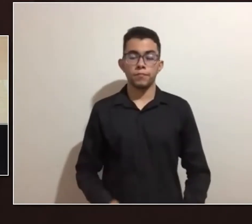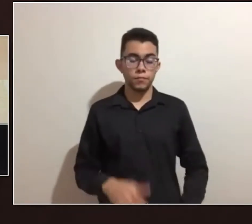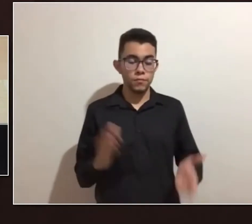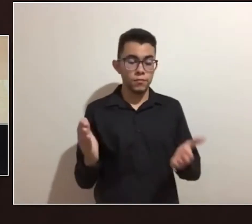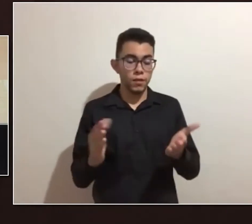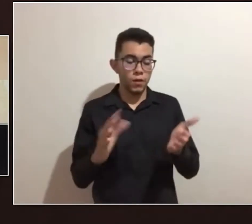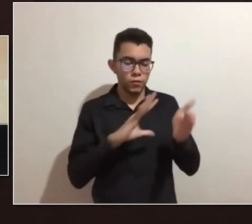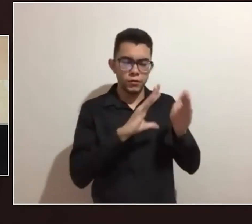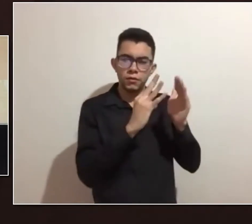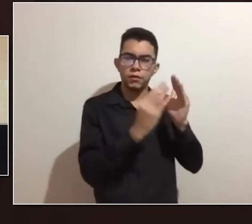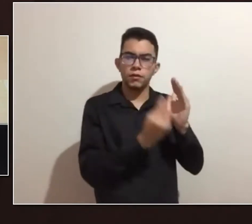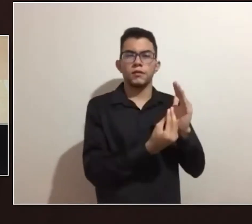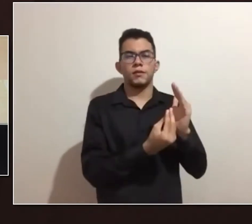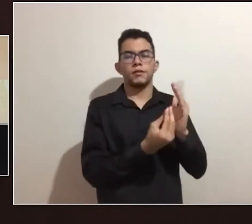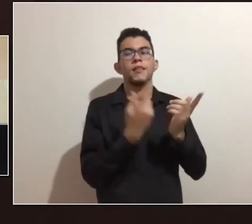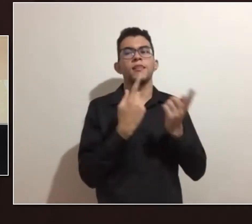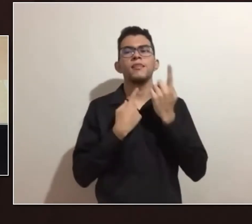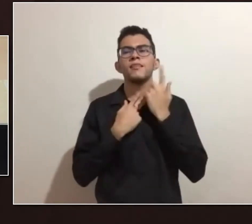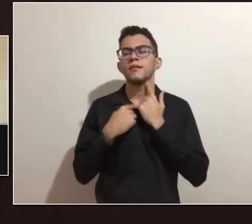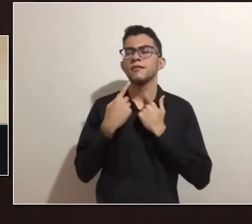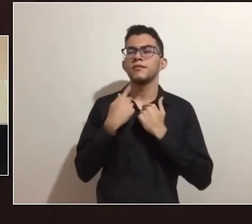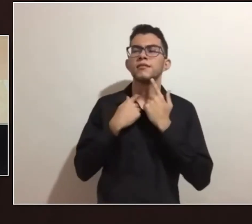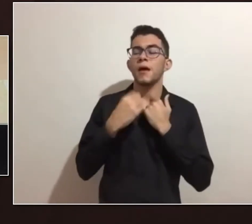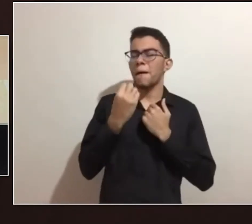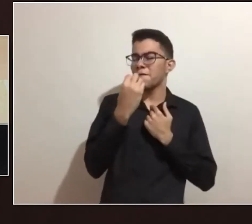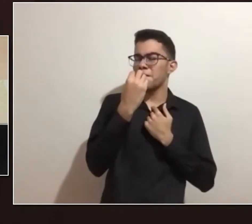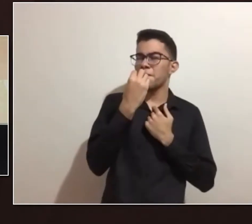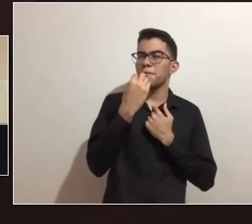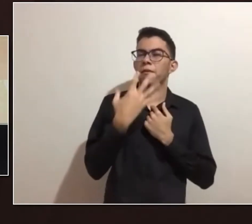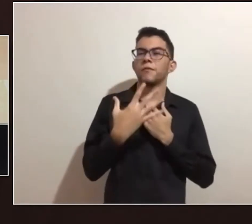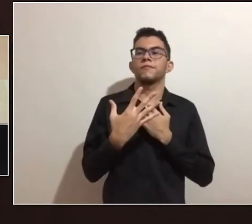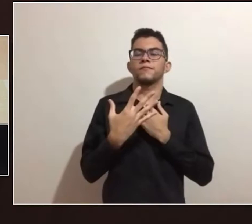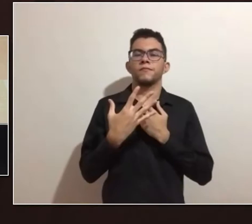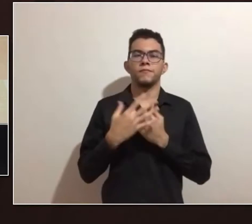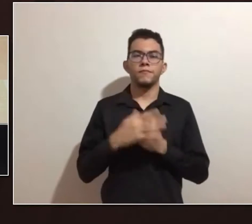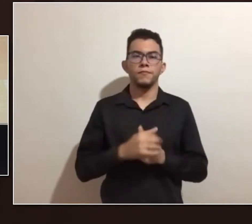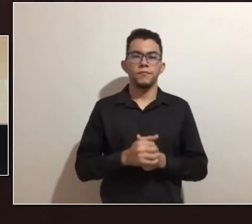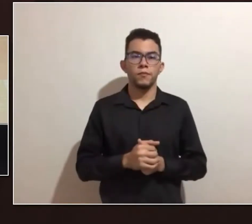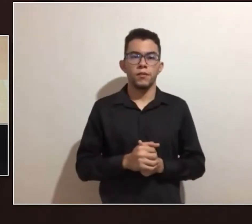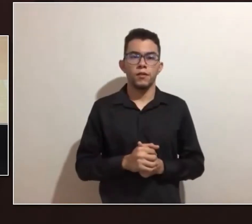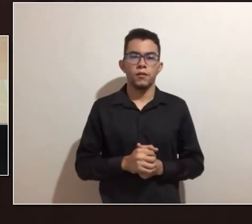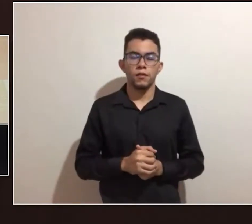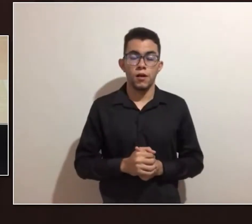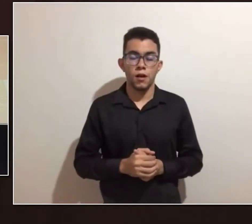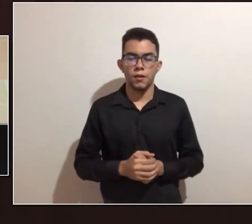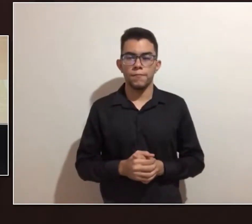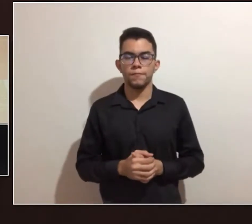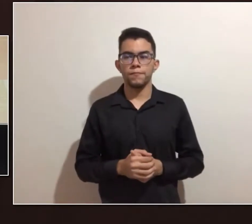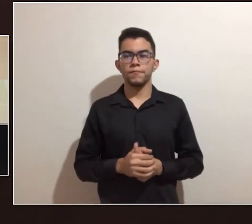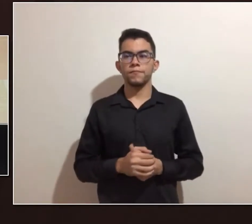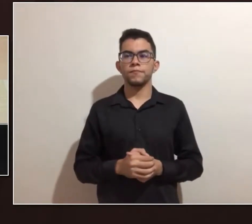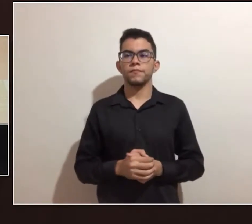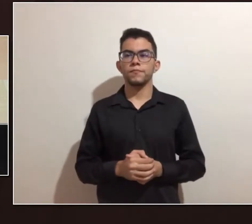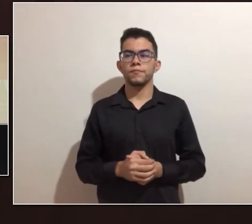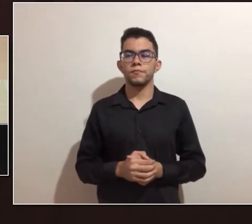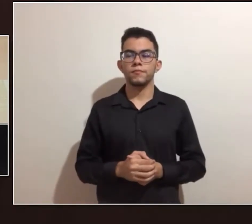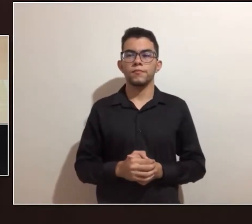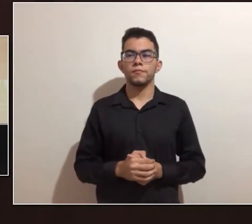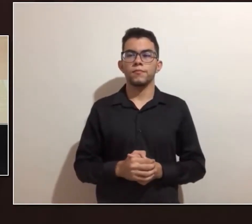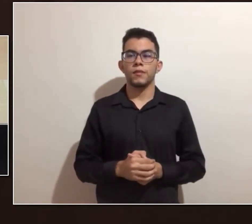Não só desejável, é desejada. Desejado. Só que o Senhor tem saudades daquela